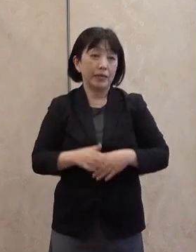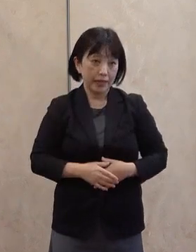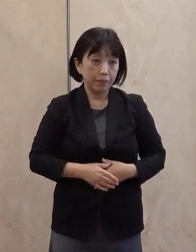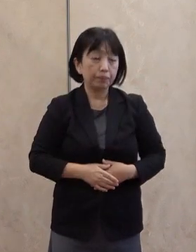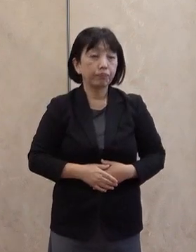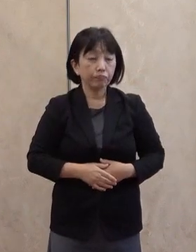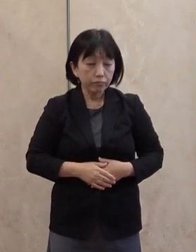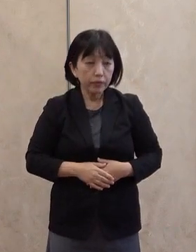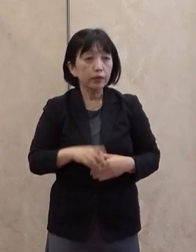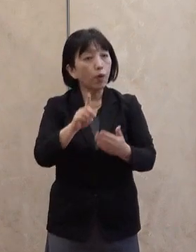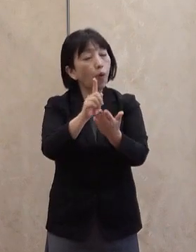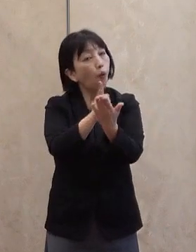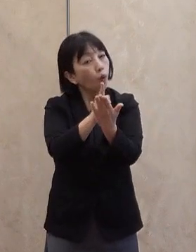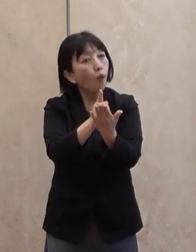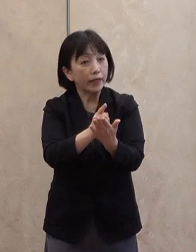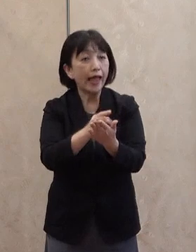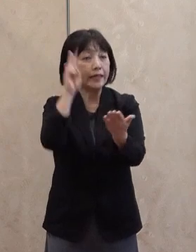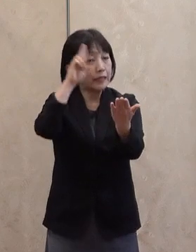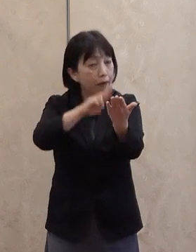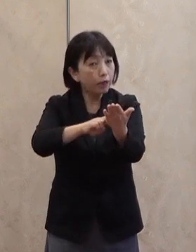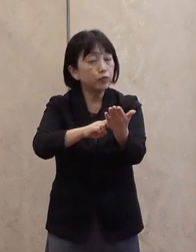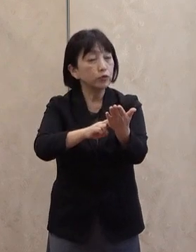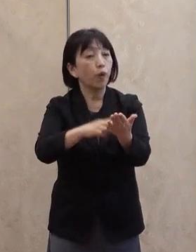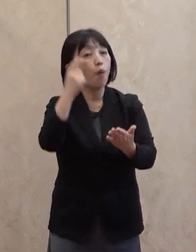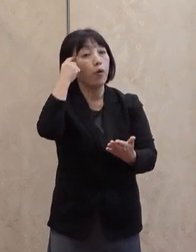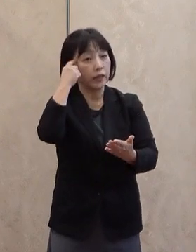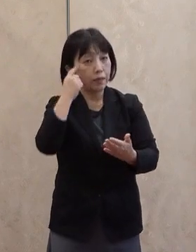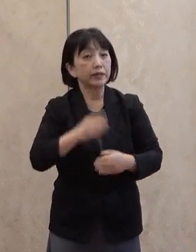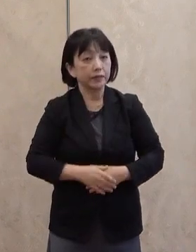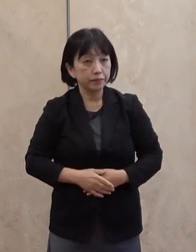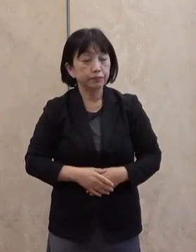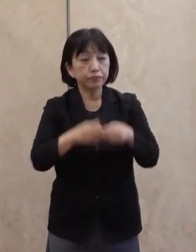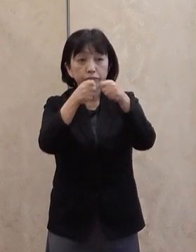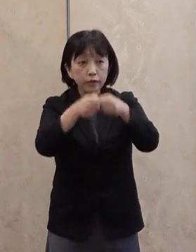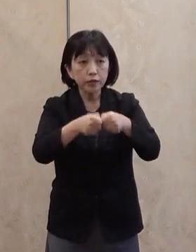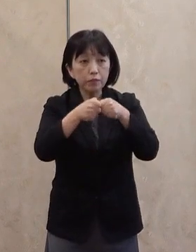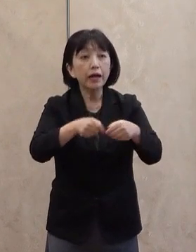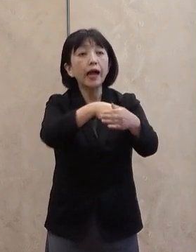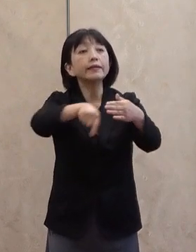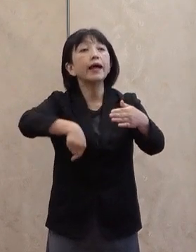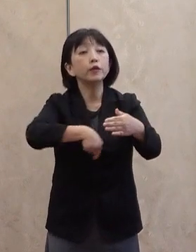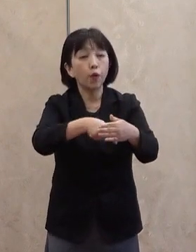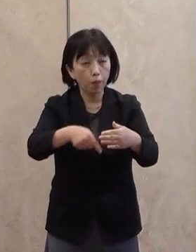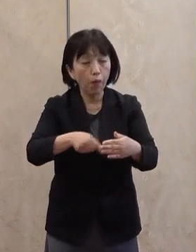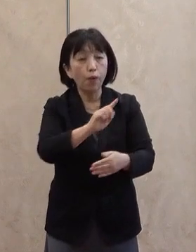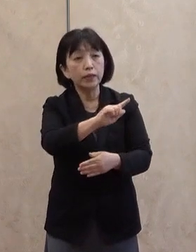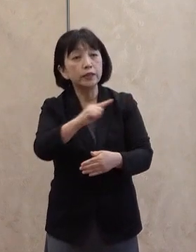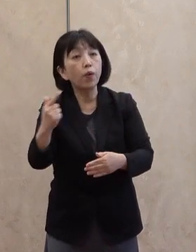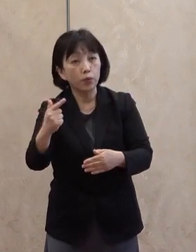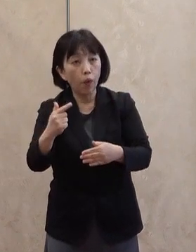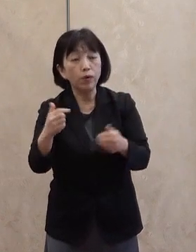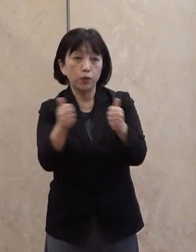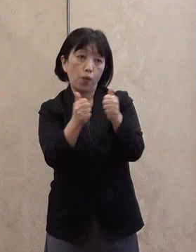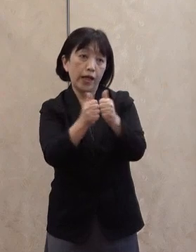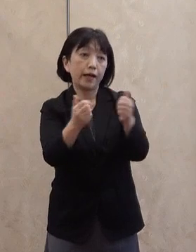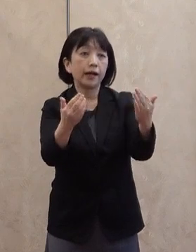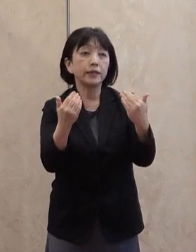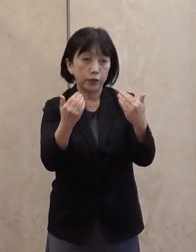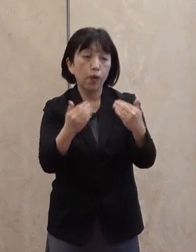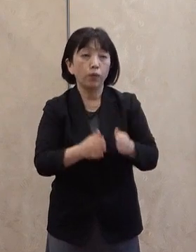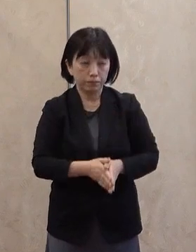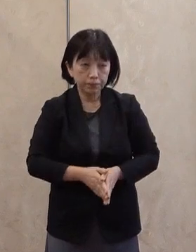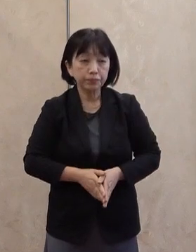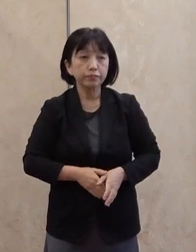、その方向性で決まっていくと思っています。あとは詳細を今実務的にいろいろ詰めなきゃいけない